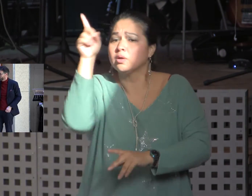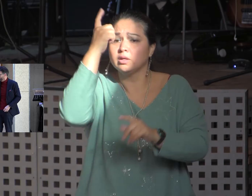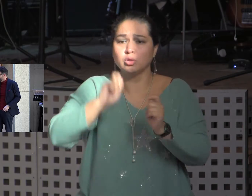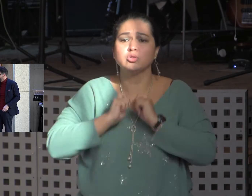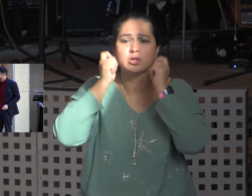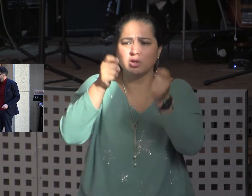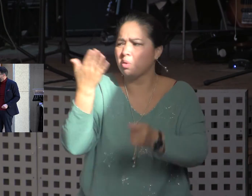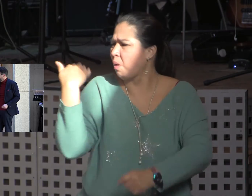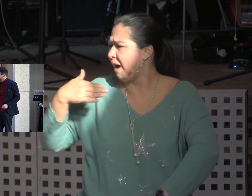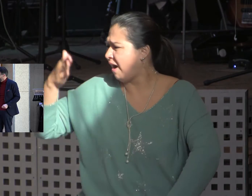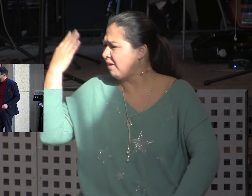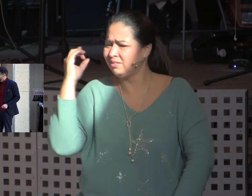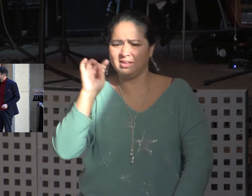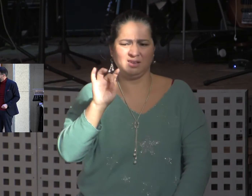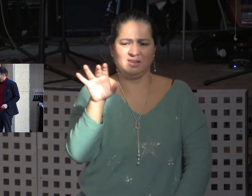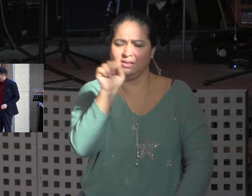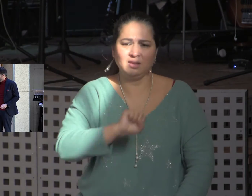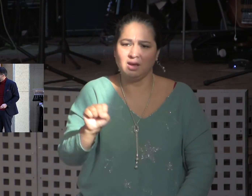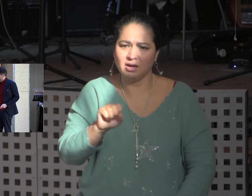años.